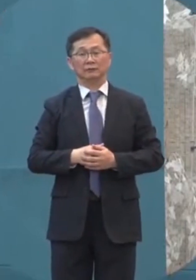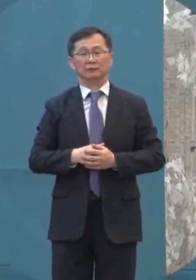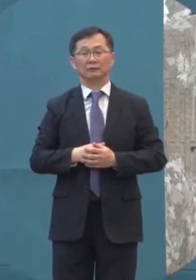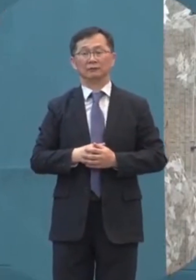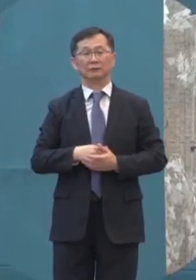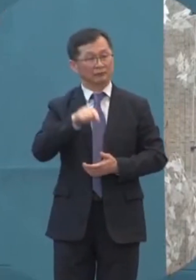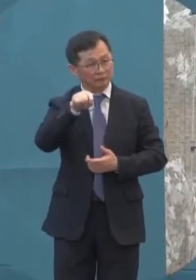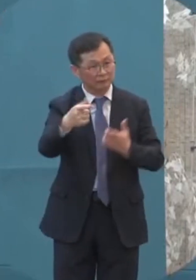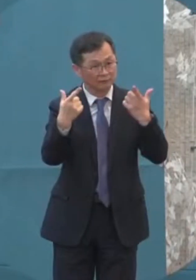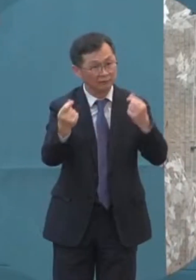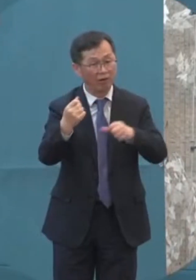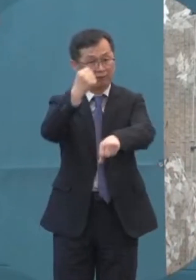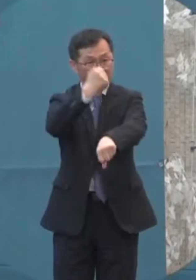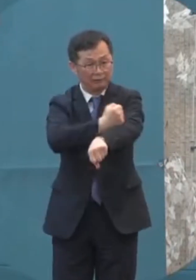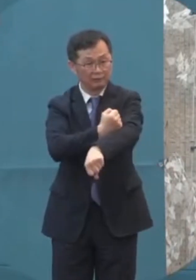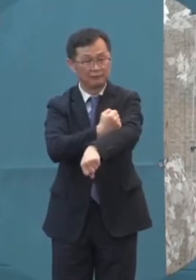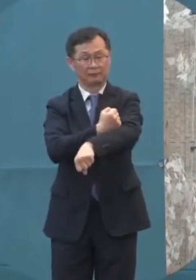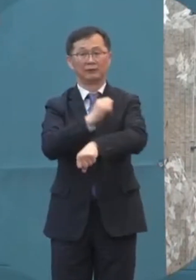그렇게 해서